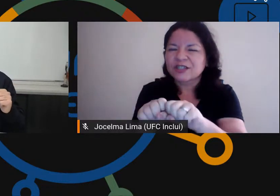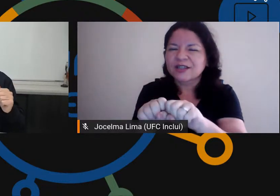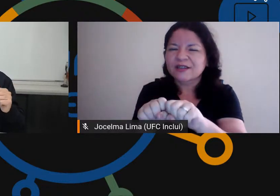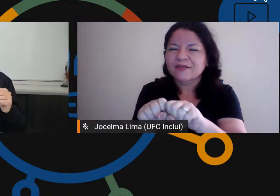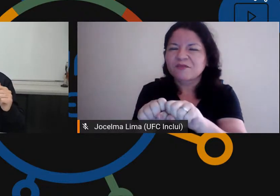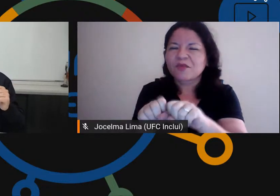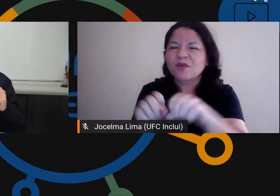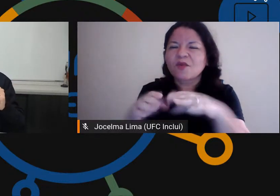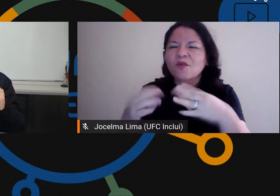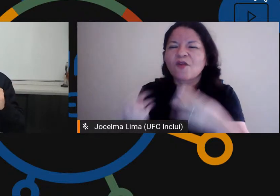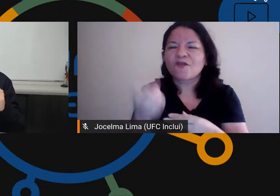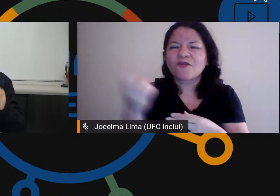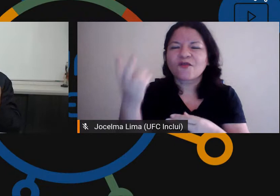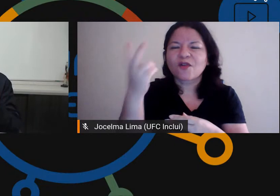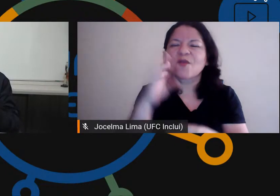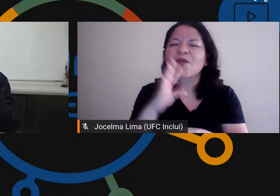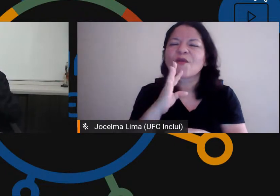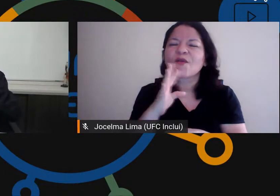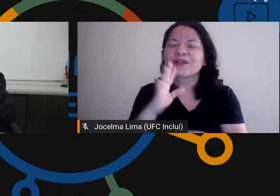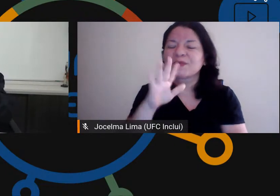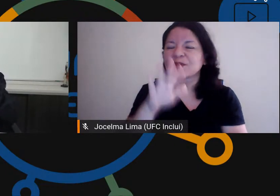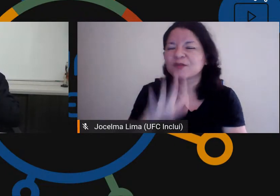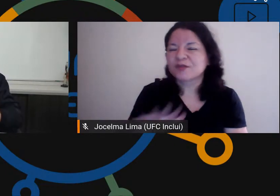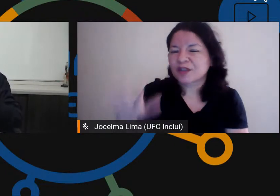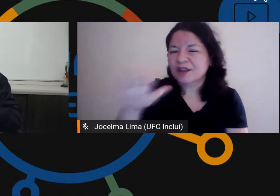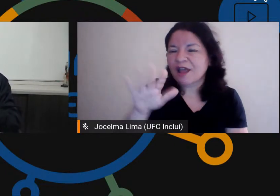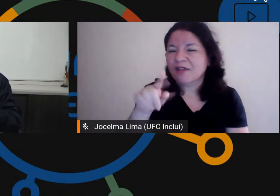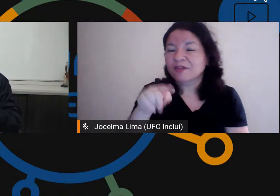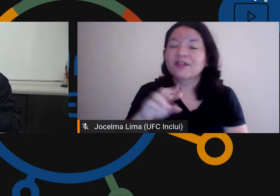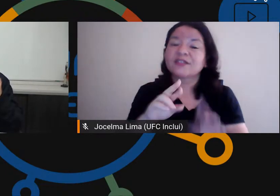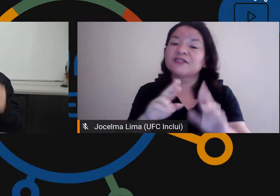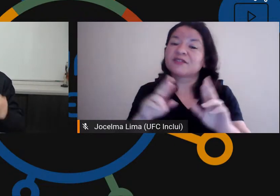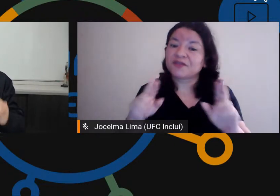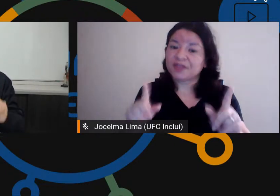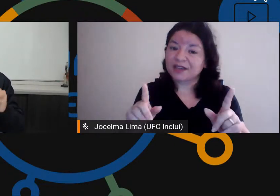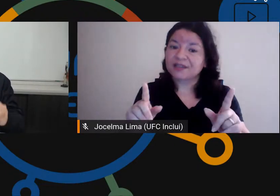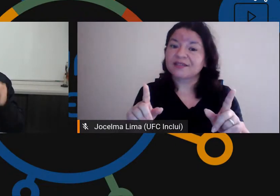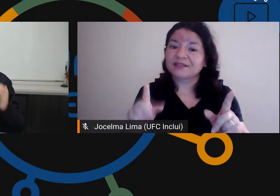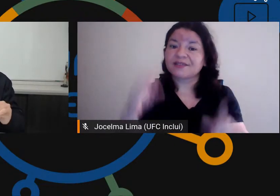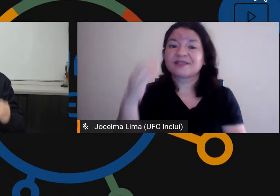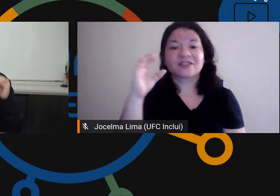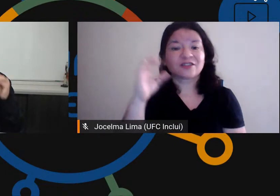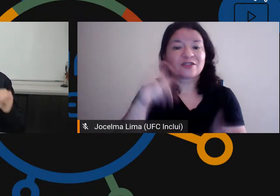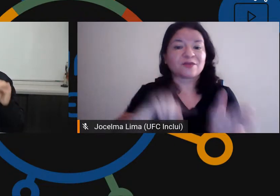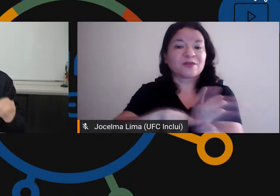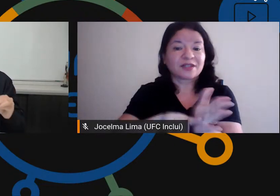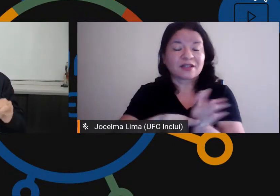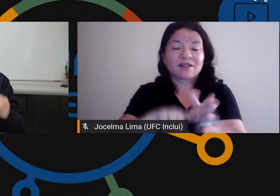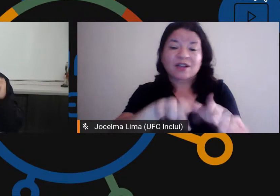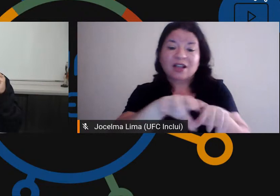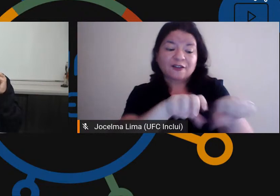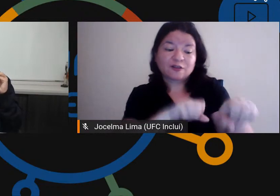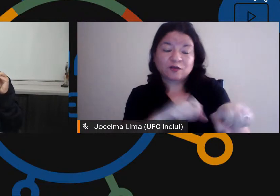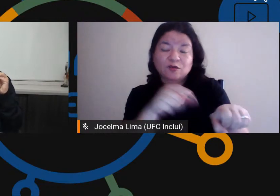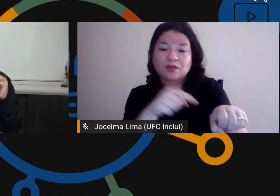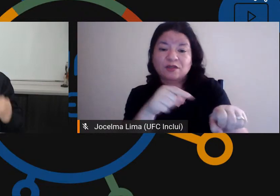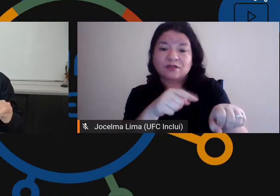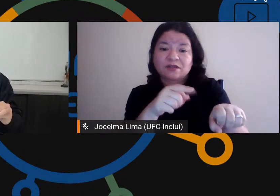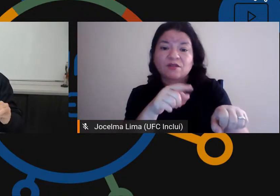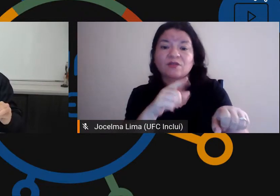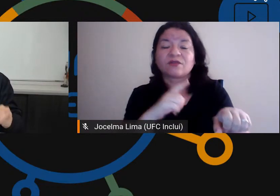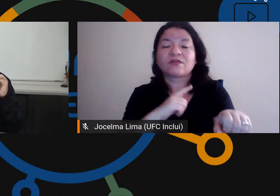ao conhecimento científico mais geral. Essa é a diferença entre cientista e pesquisador. A nossa pós-graduação forma essencialmente, ou